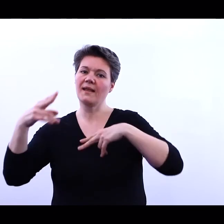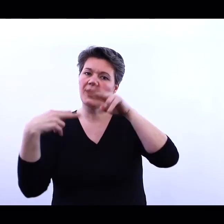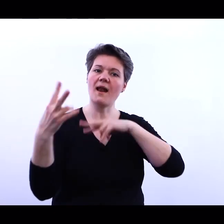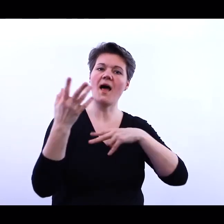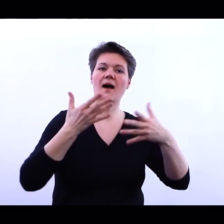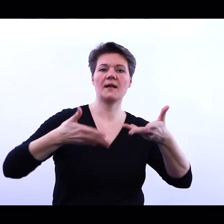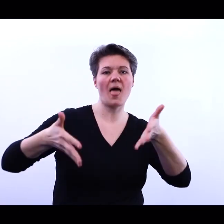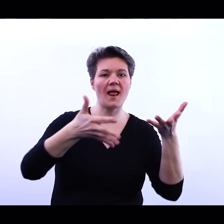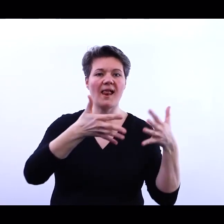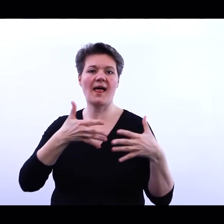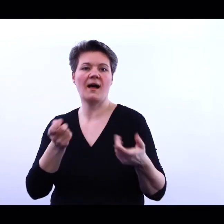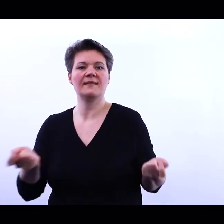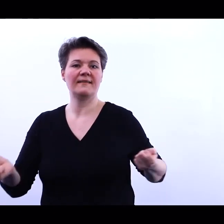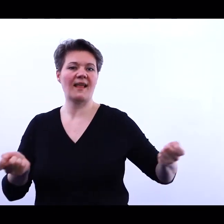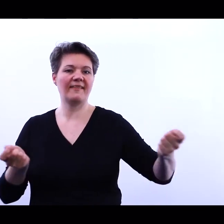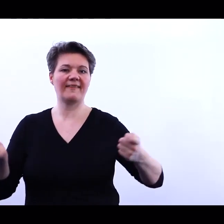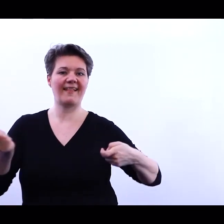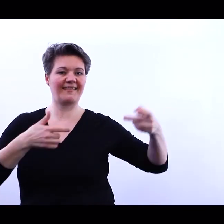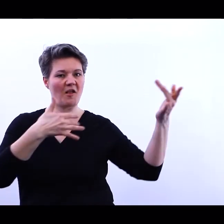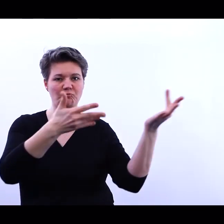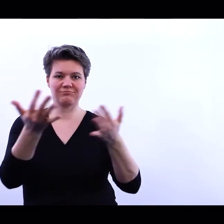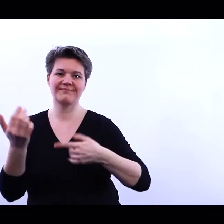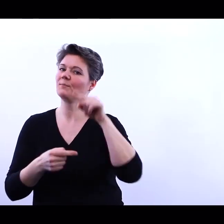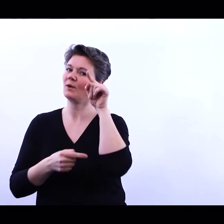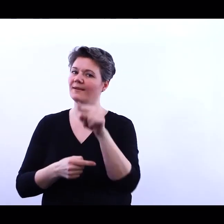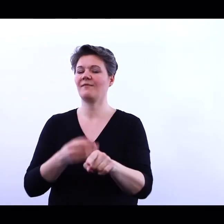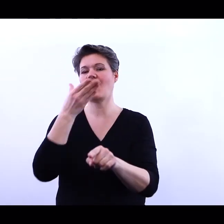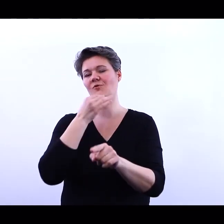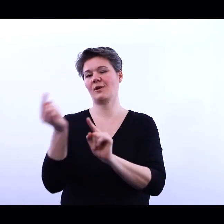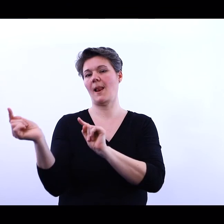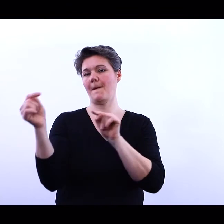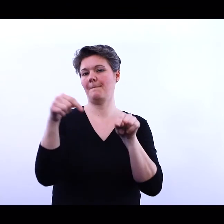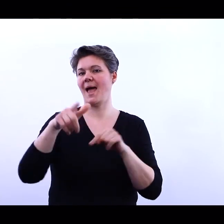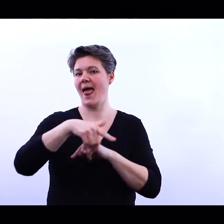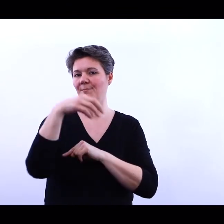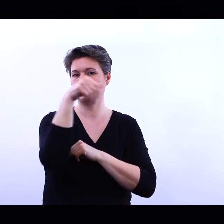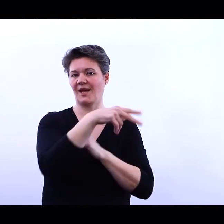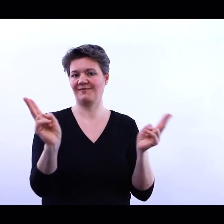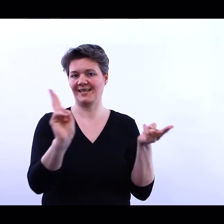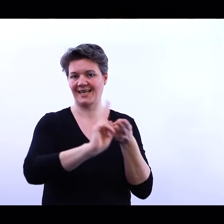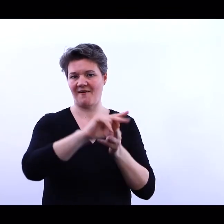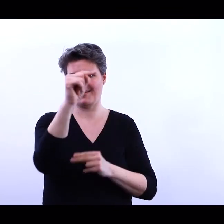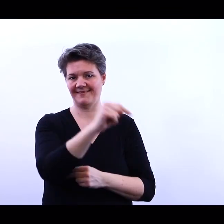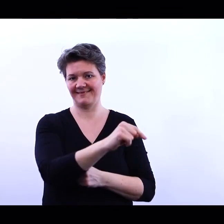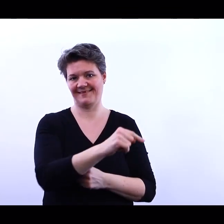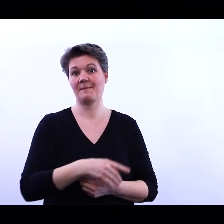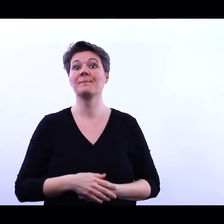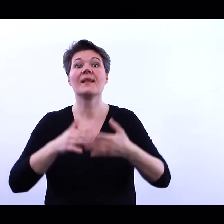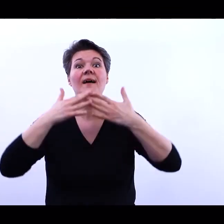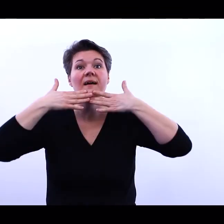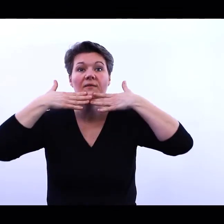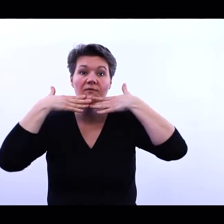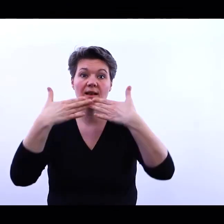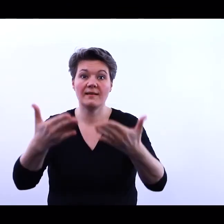kennenlernen, eine Runde auf der Tanzfläche tanzen. Also ich würde mich sehr freuen, wenn ihr euch alle noch mal am Elbstrand einfindet auf eine kleine Runde. Vielen Dank für